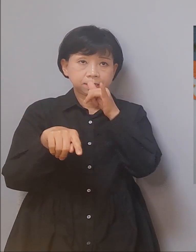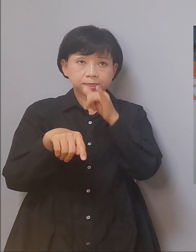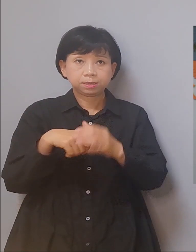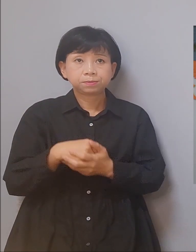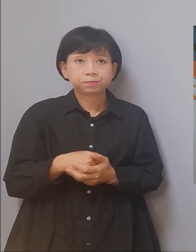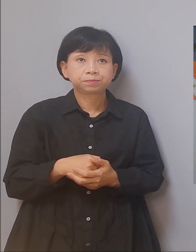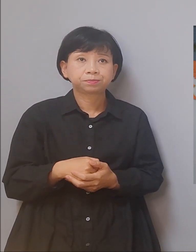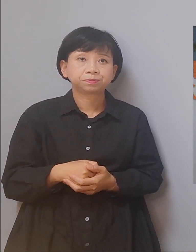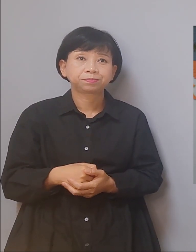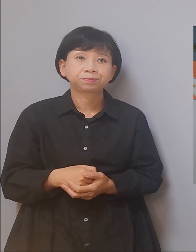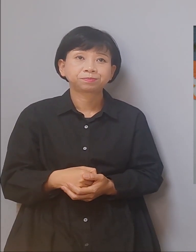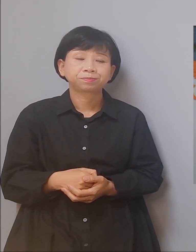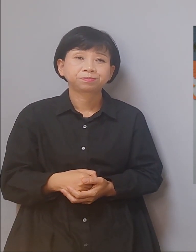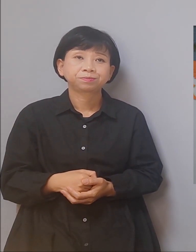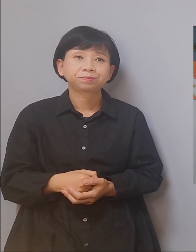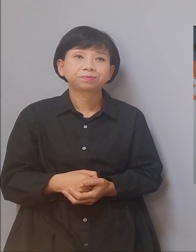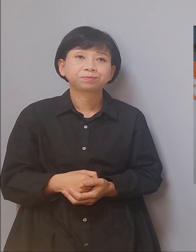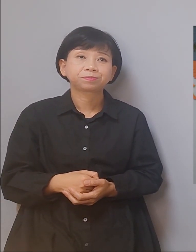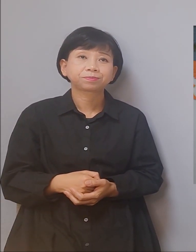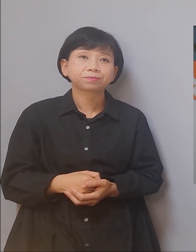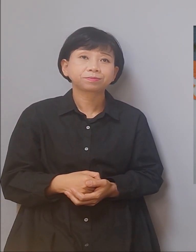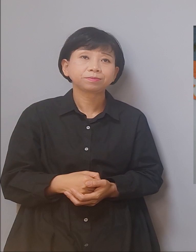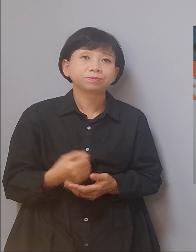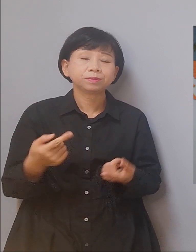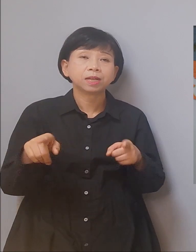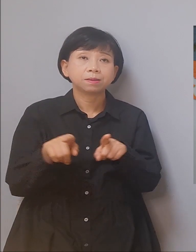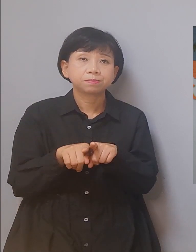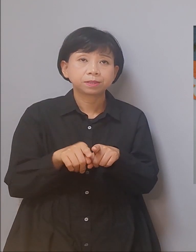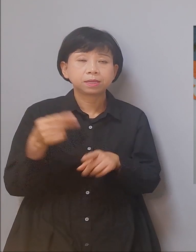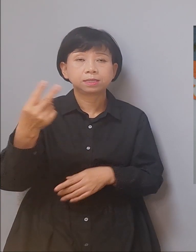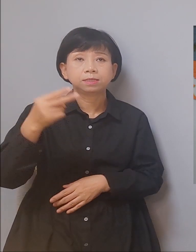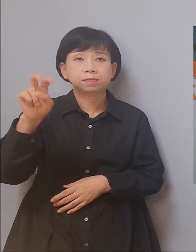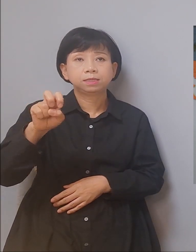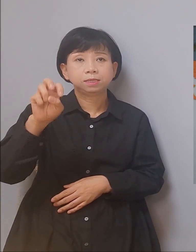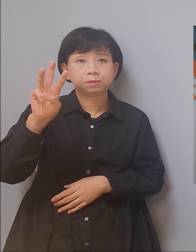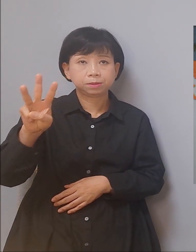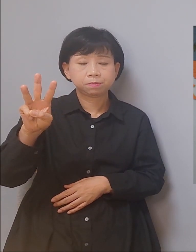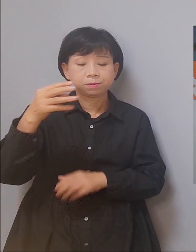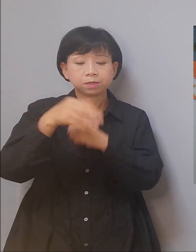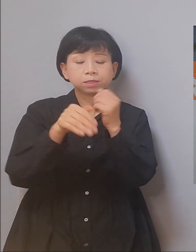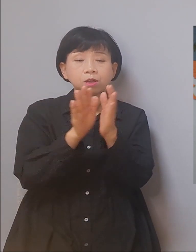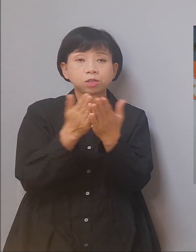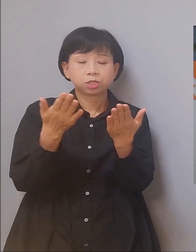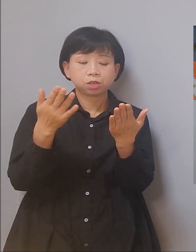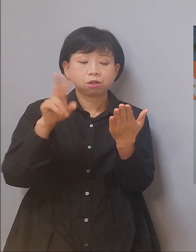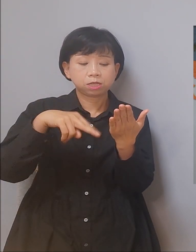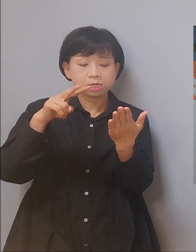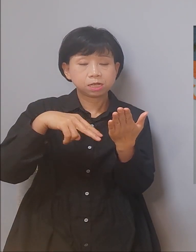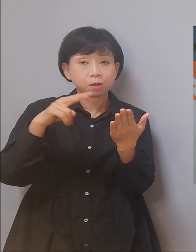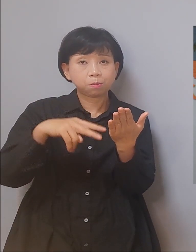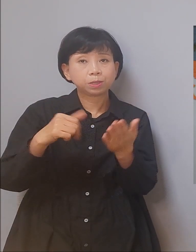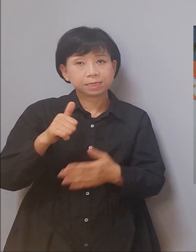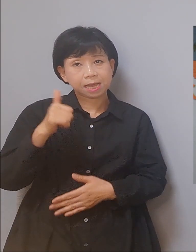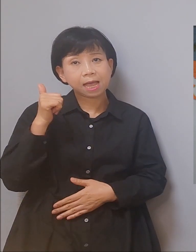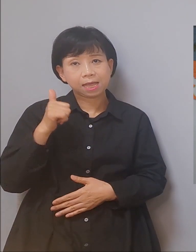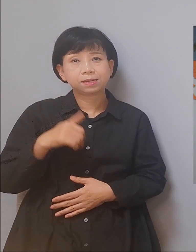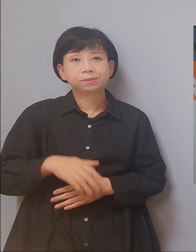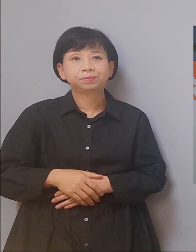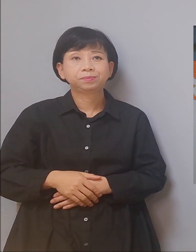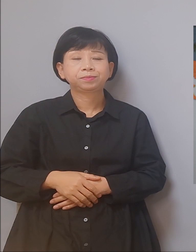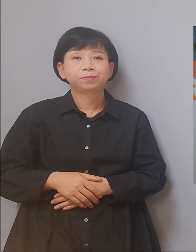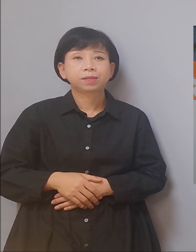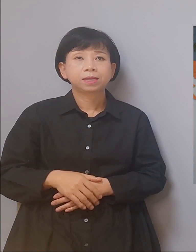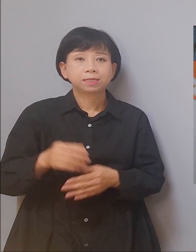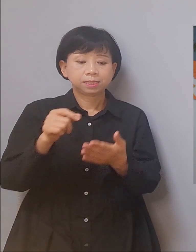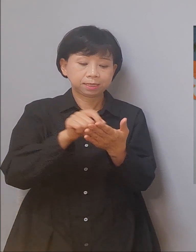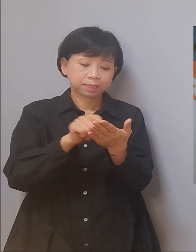안 받으신 분이 있으세요? 예, 우리가 함께 2023년 우리 함께 성경을 함께 읽고자 합니다. 이